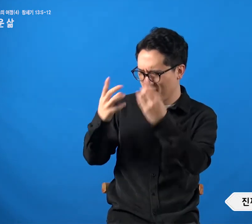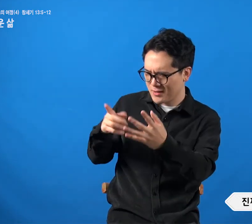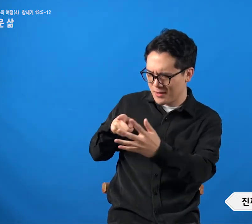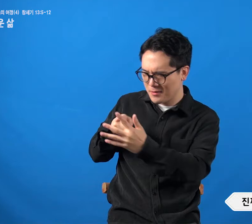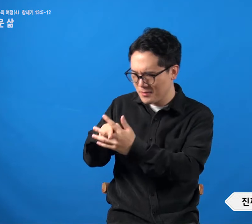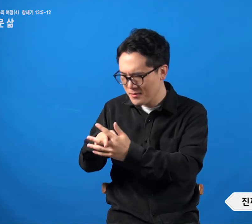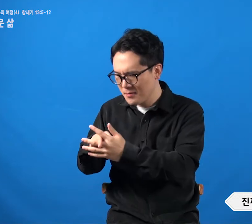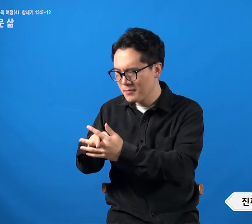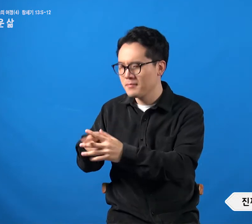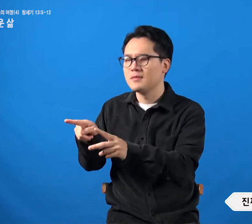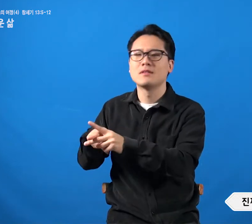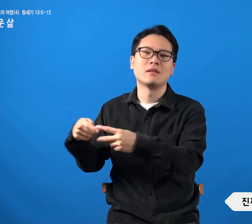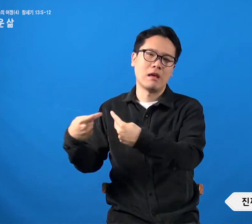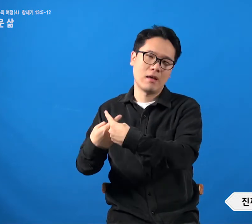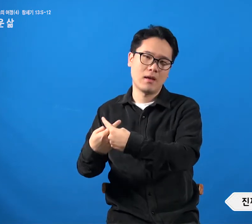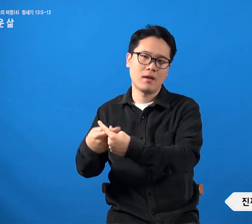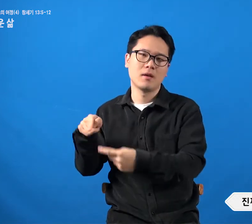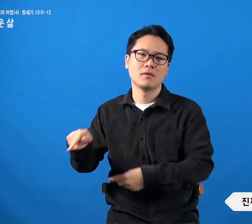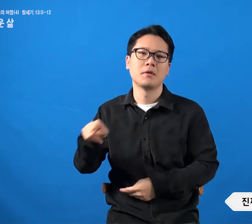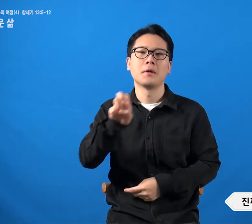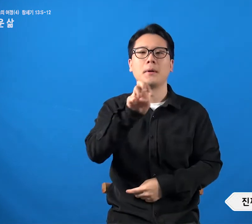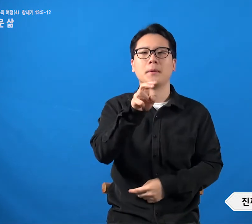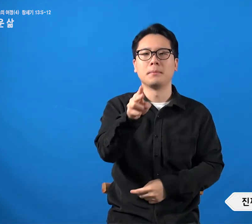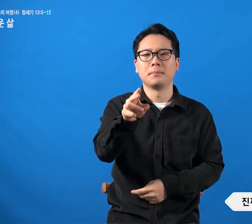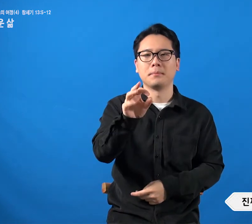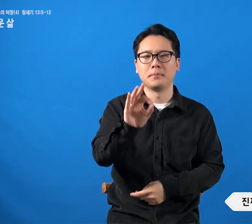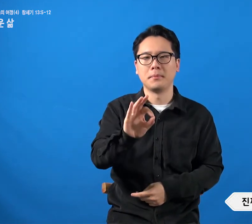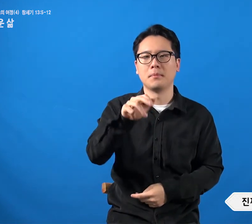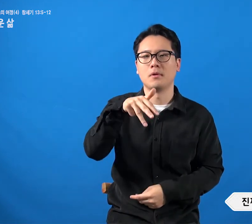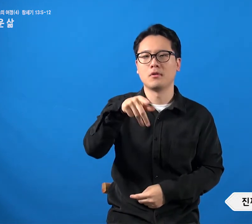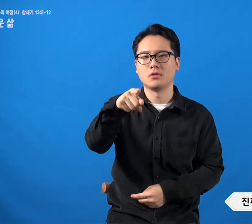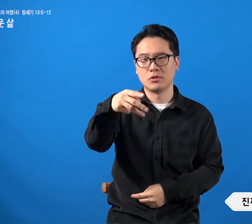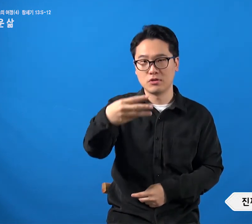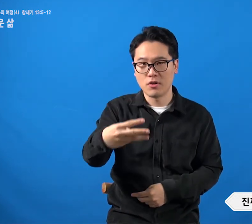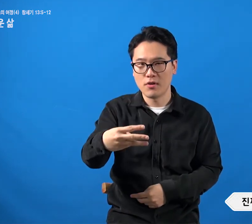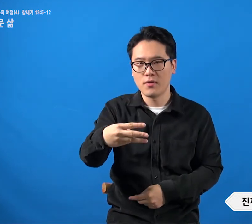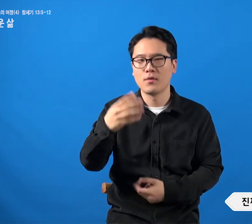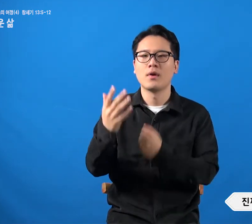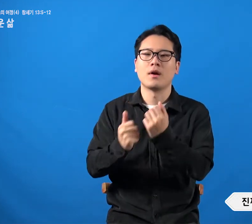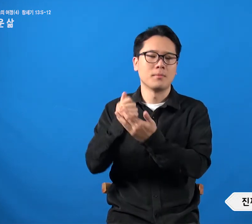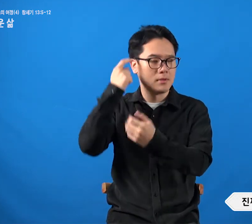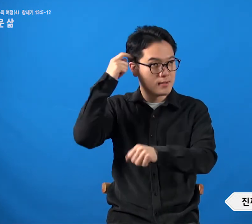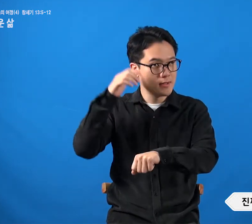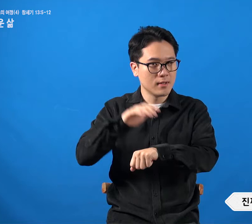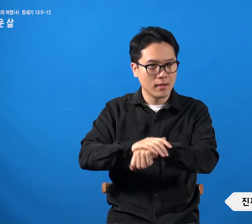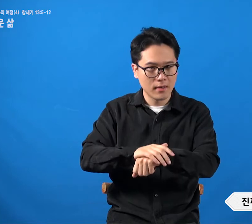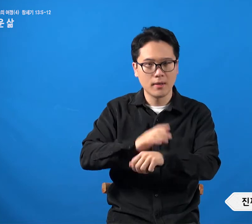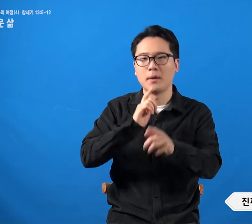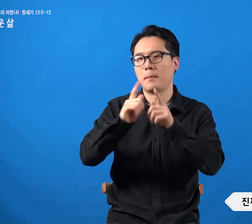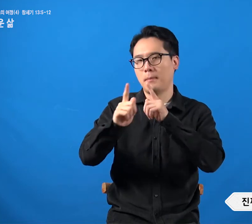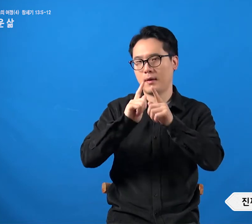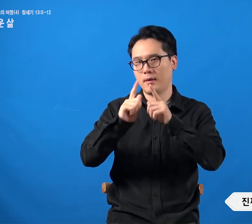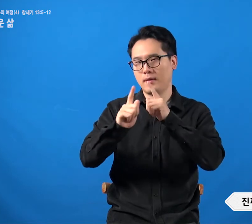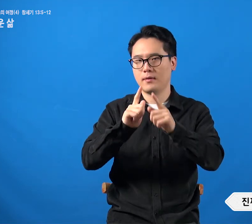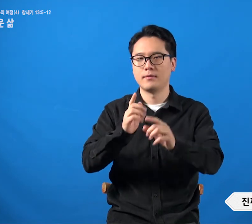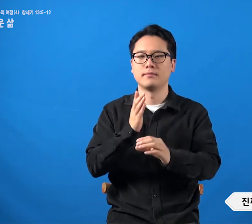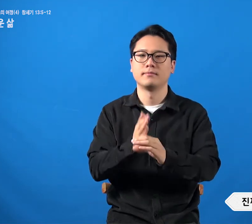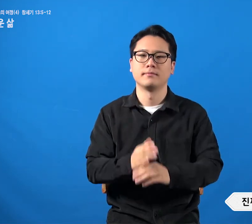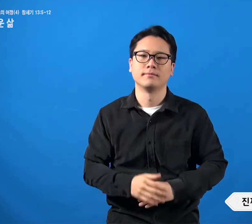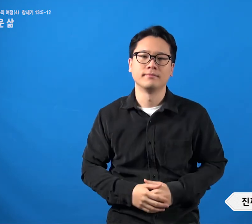있는 understanding, 명철, 그 하나님의 지혜를 말씀하고